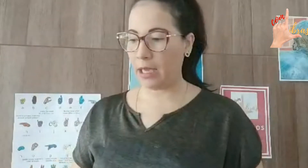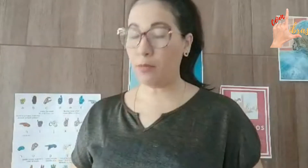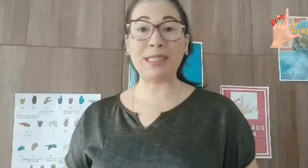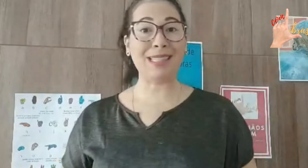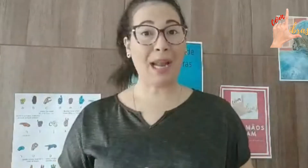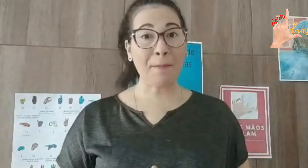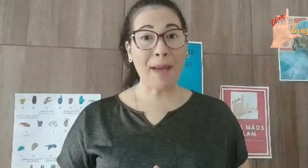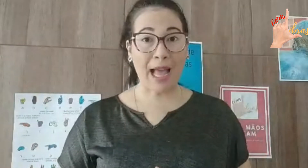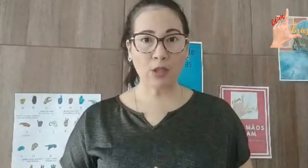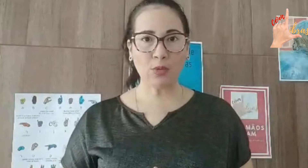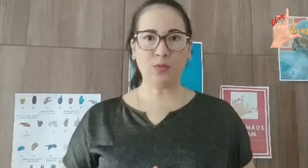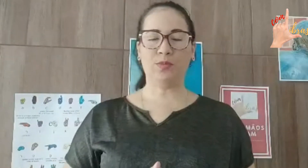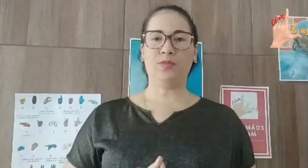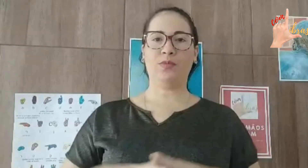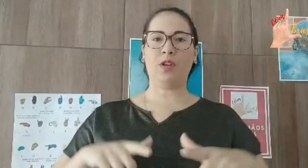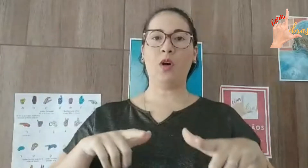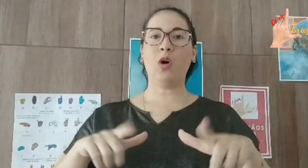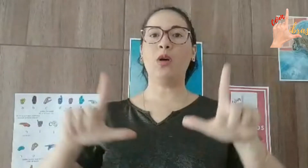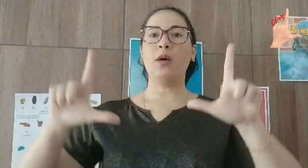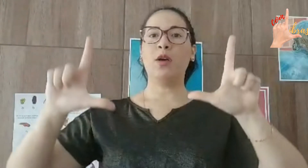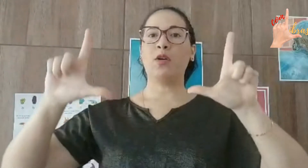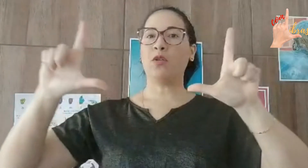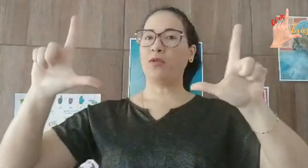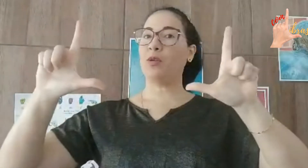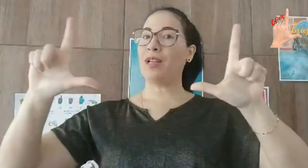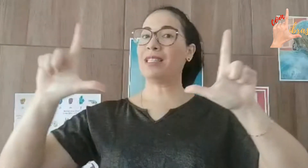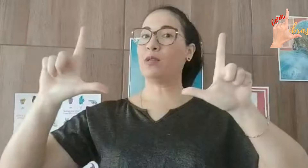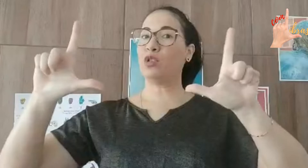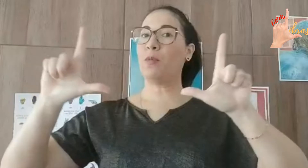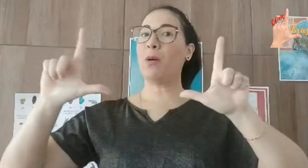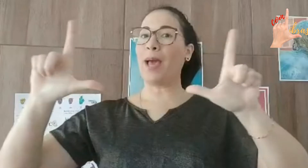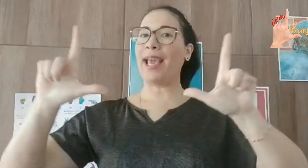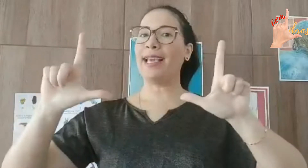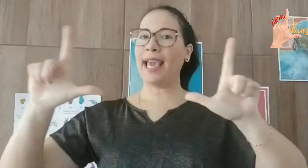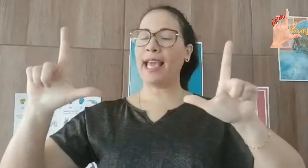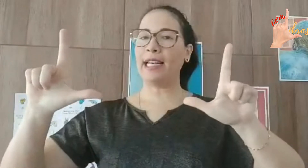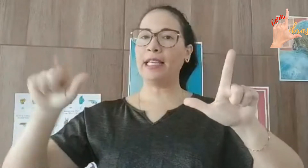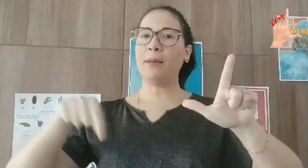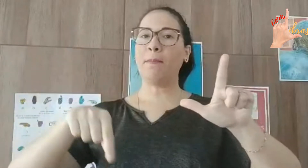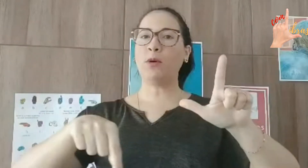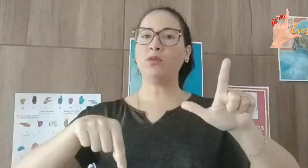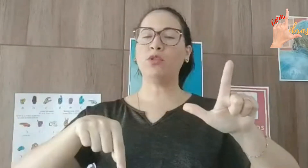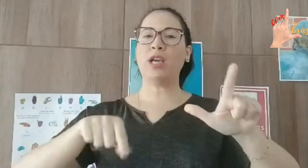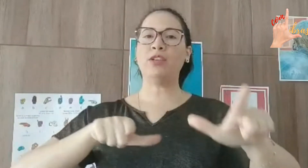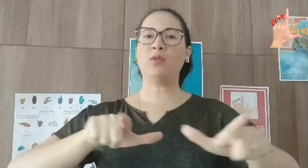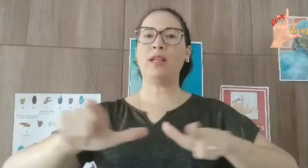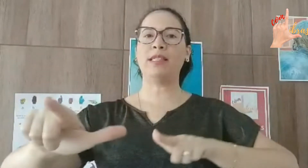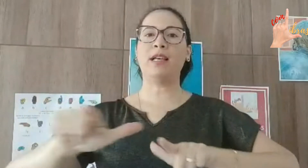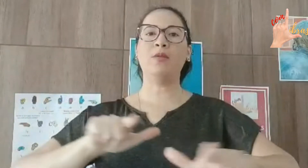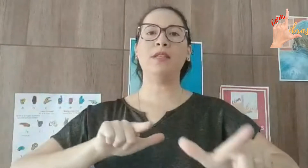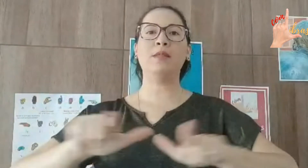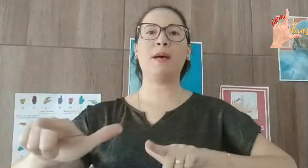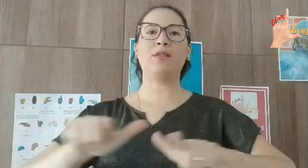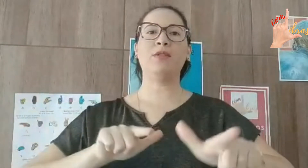Temos trabalho, ó. Configuração de mão em L, ponto de articulação, espaço